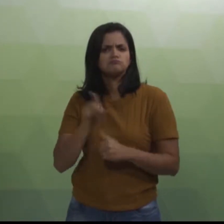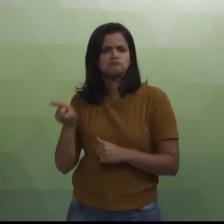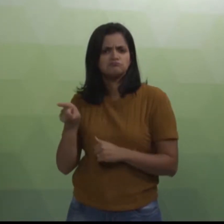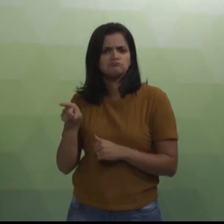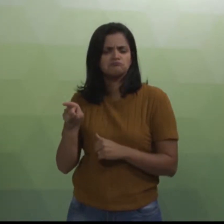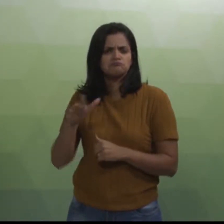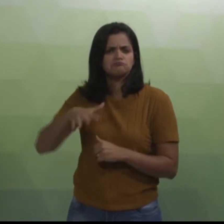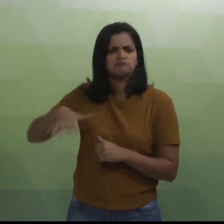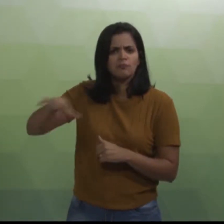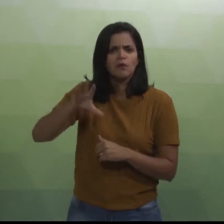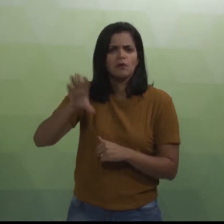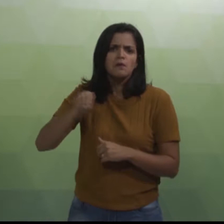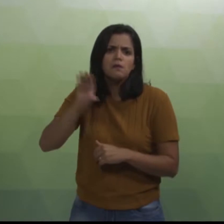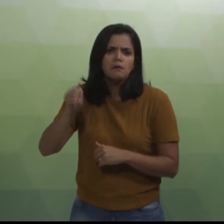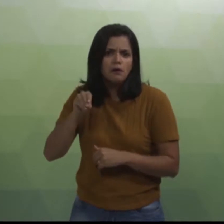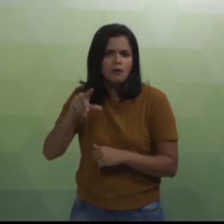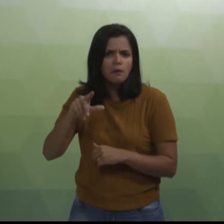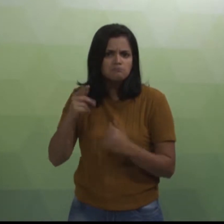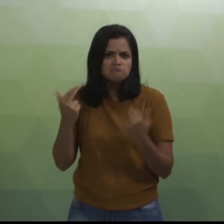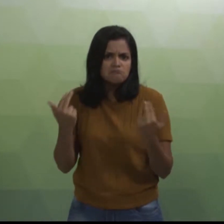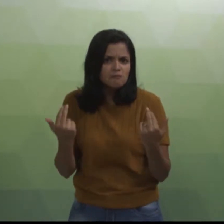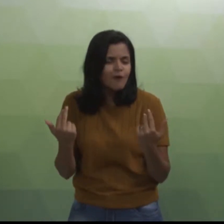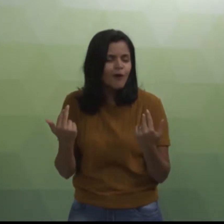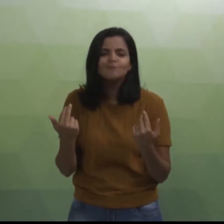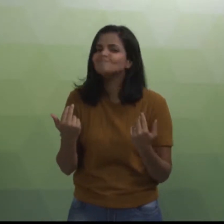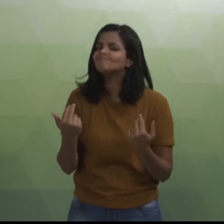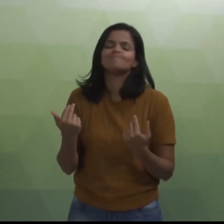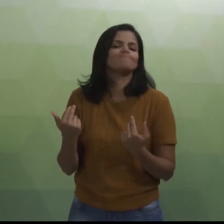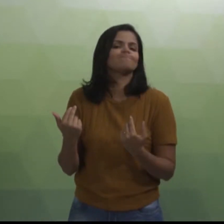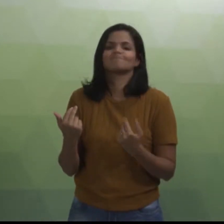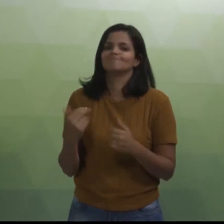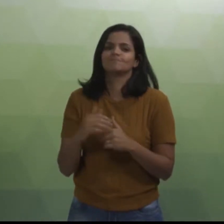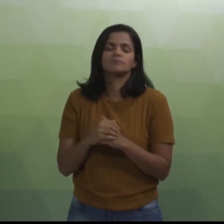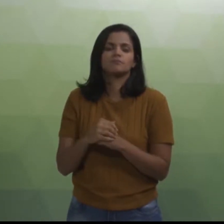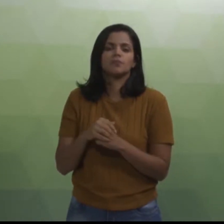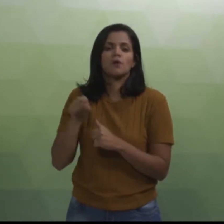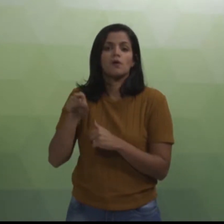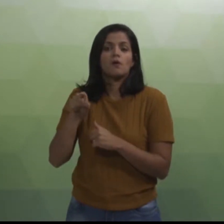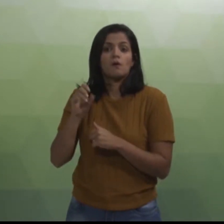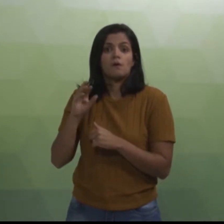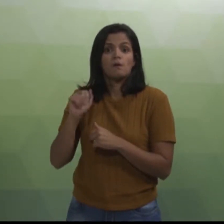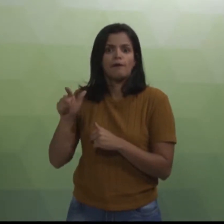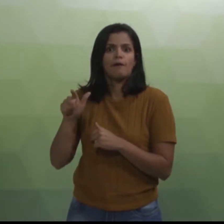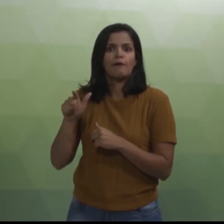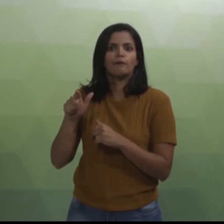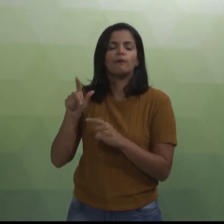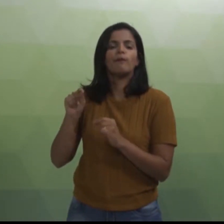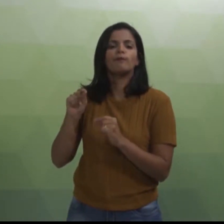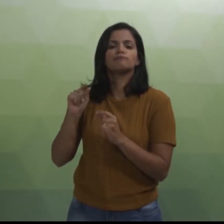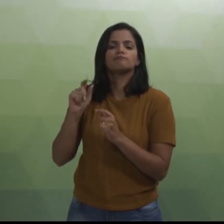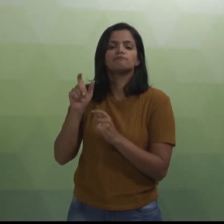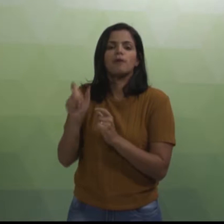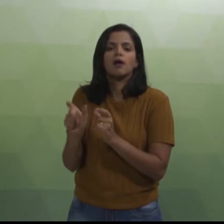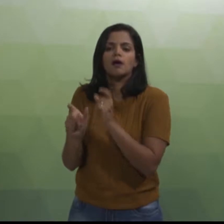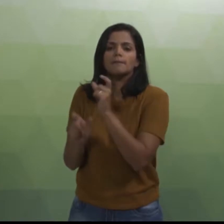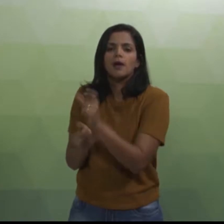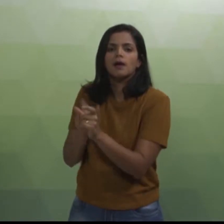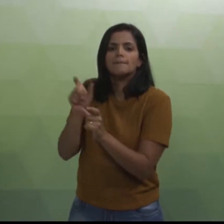Bom, e nas línguas orais, é assim também? Não. Nas línguas orais, temos uma sequência